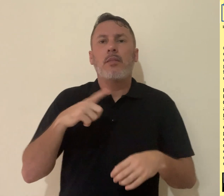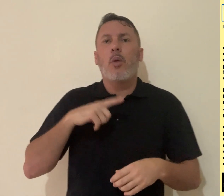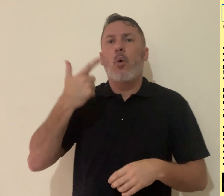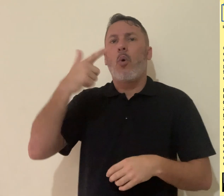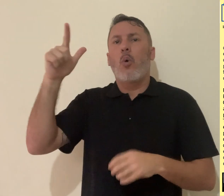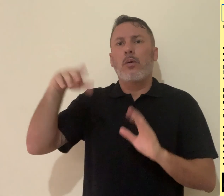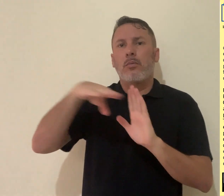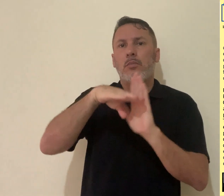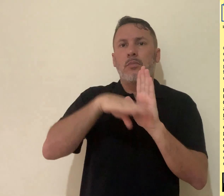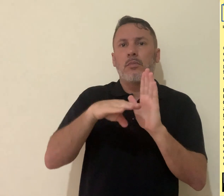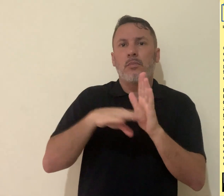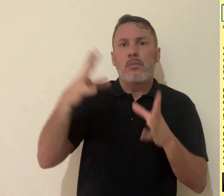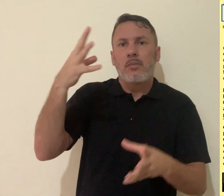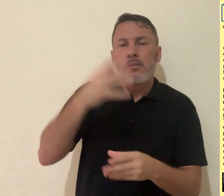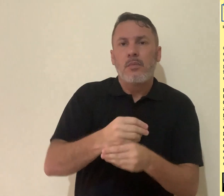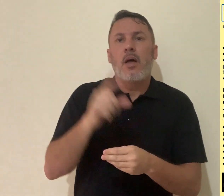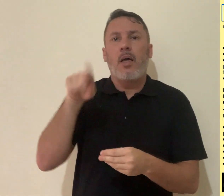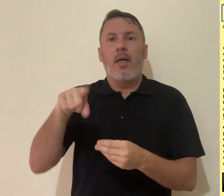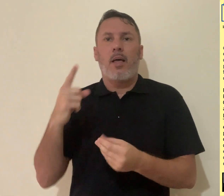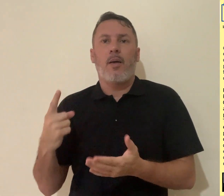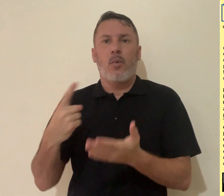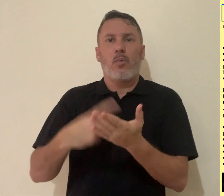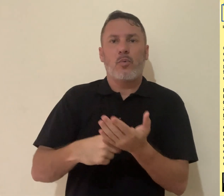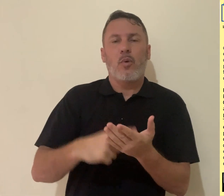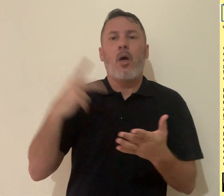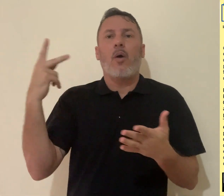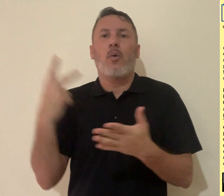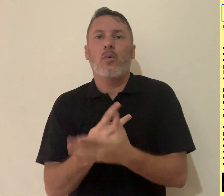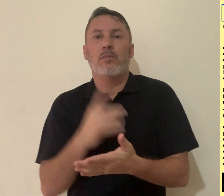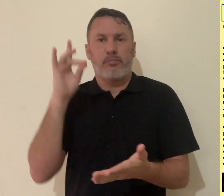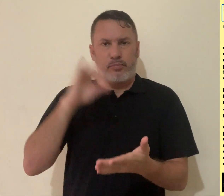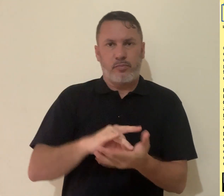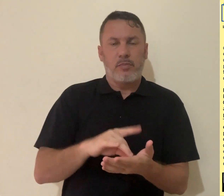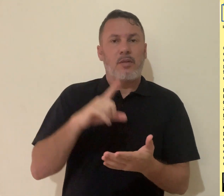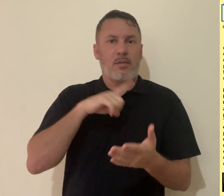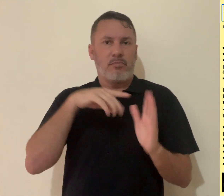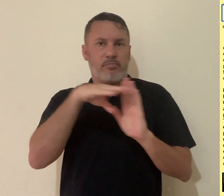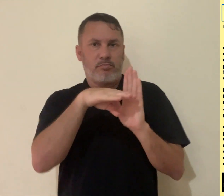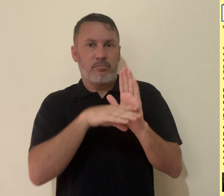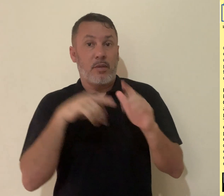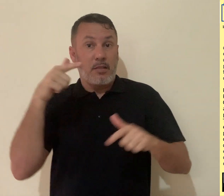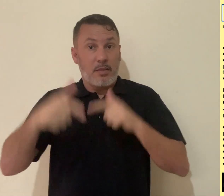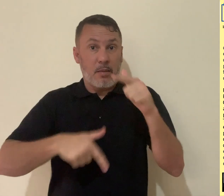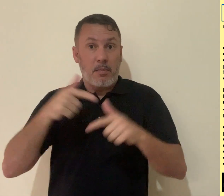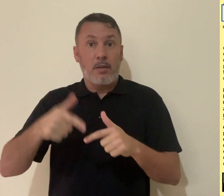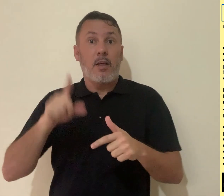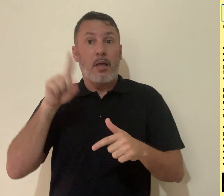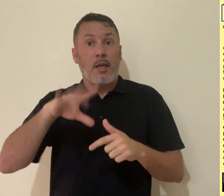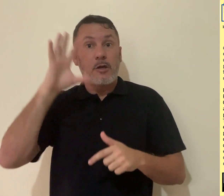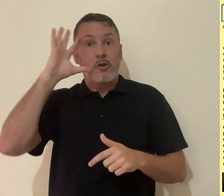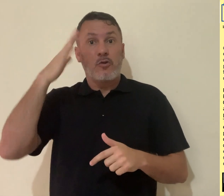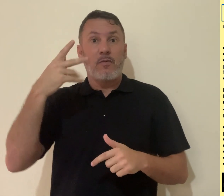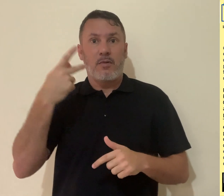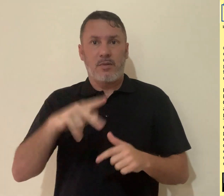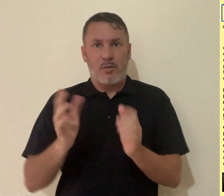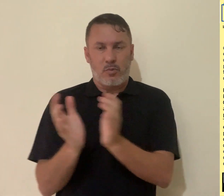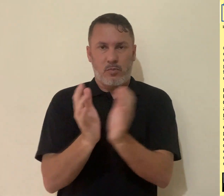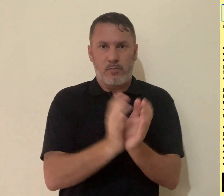elencadas sem prejuízo de outras medidas pertinentes a espécie é de acordo com o caso concreto como